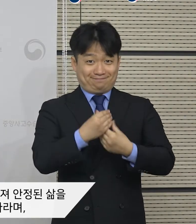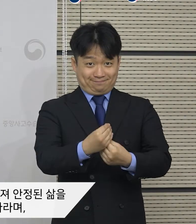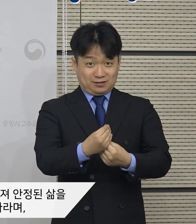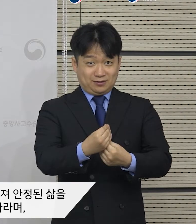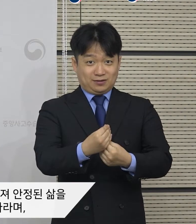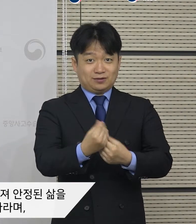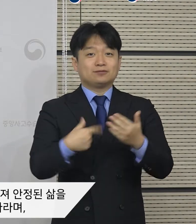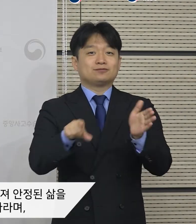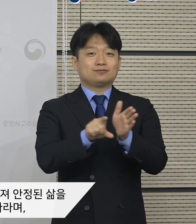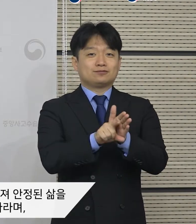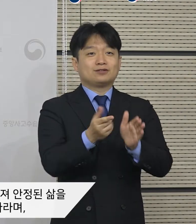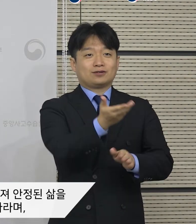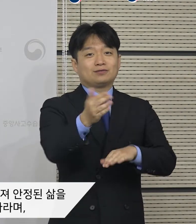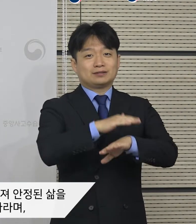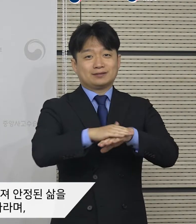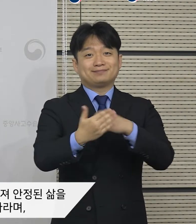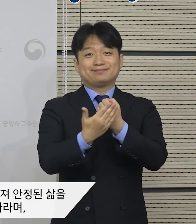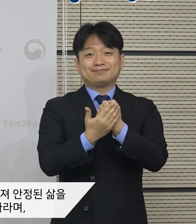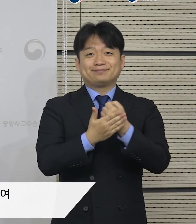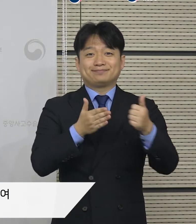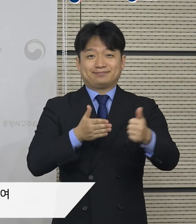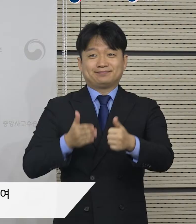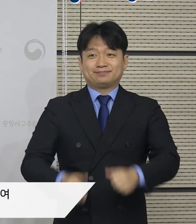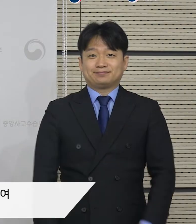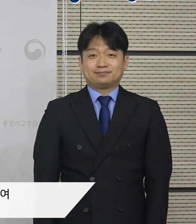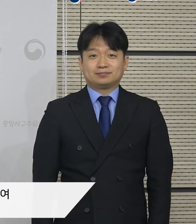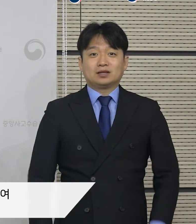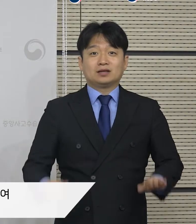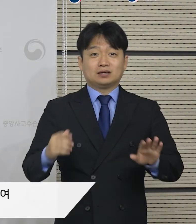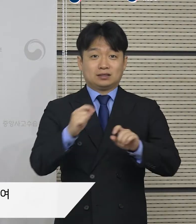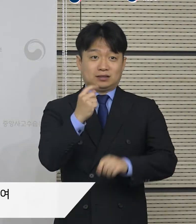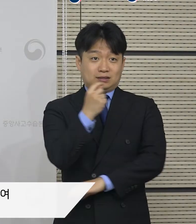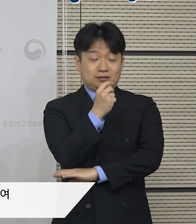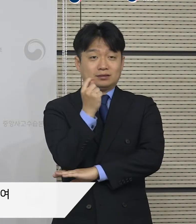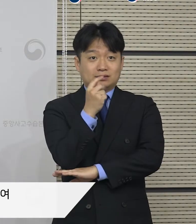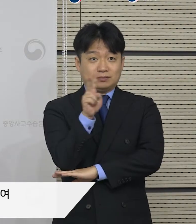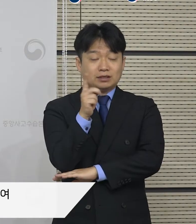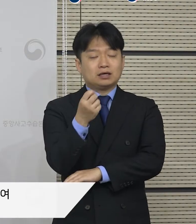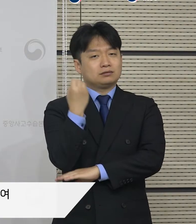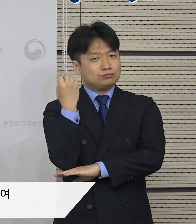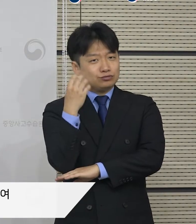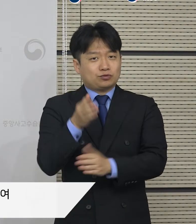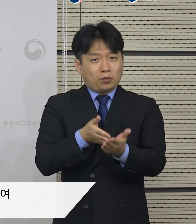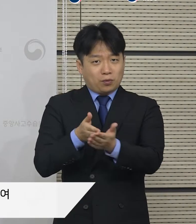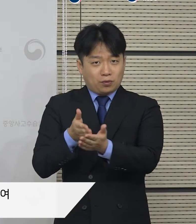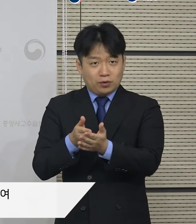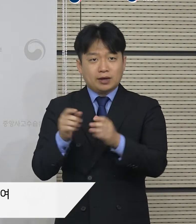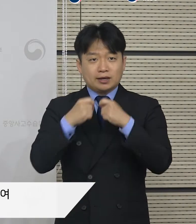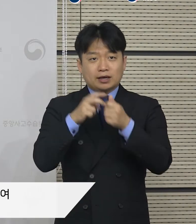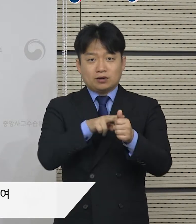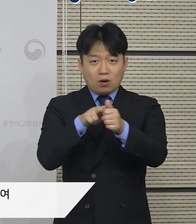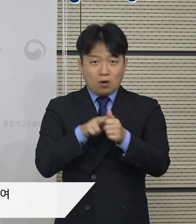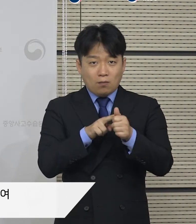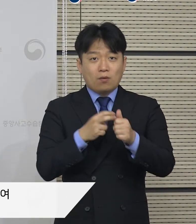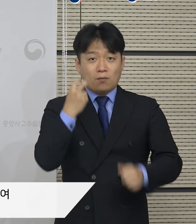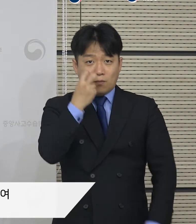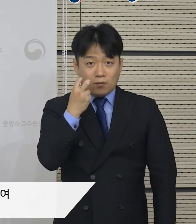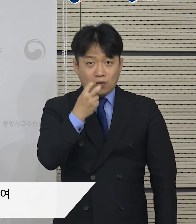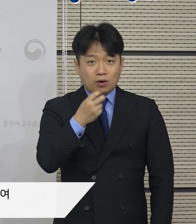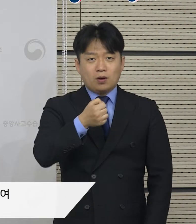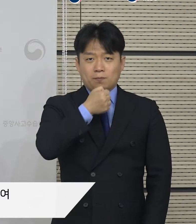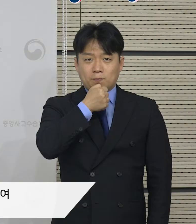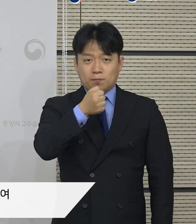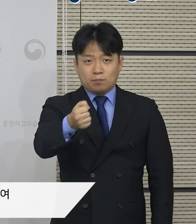국민들께서도 적극적으로 도와주시기 바라며 언론에서도 퇴소하시는 교민들의 사생활 보호를 고려하여